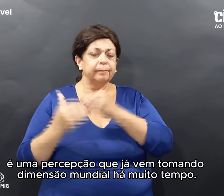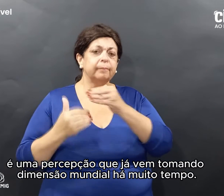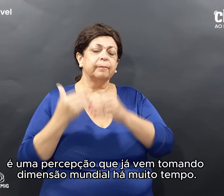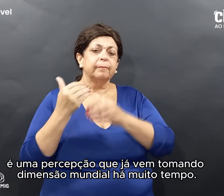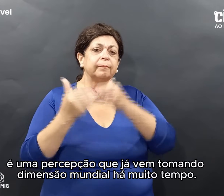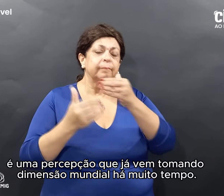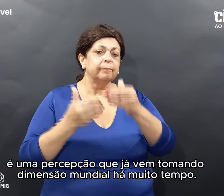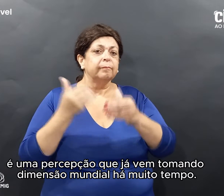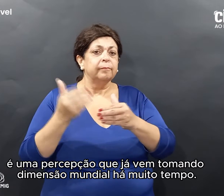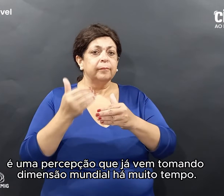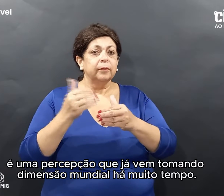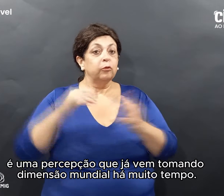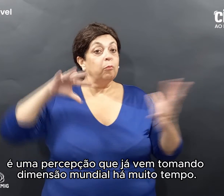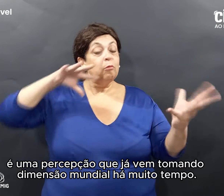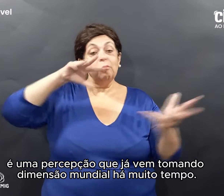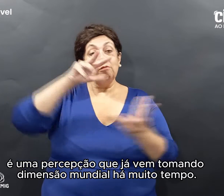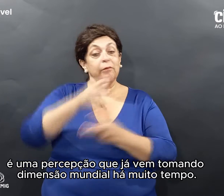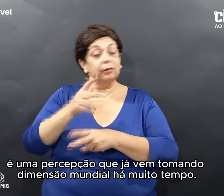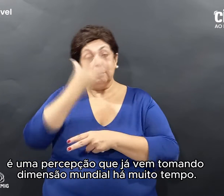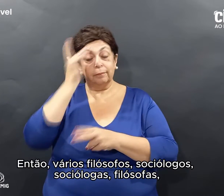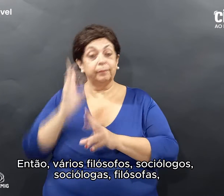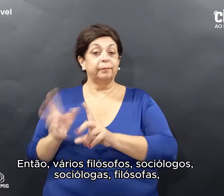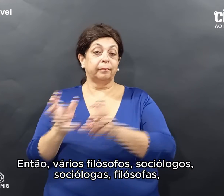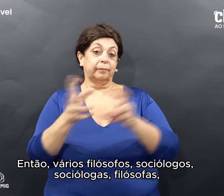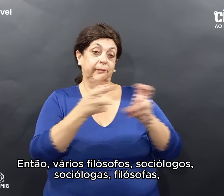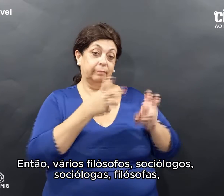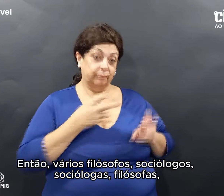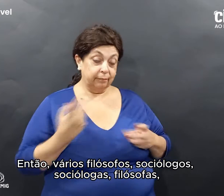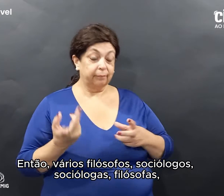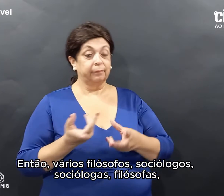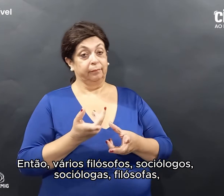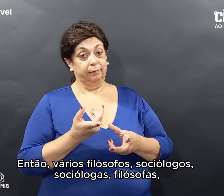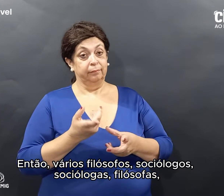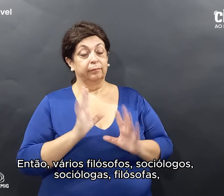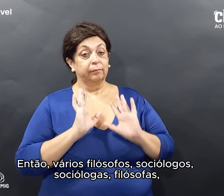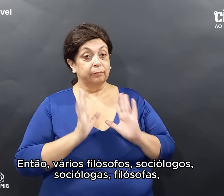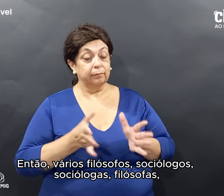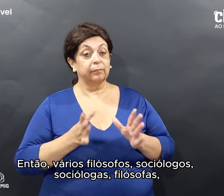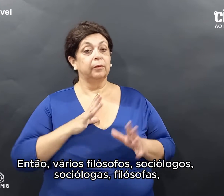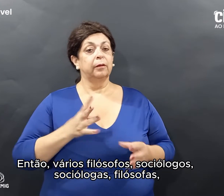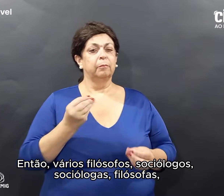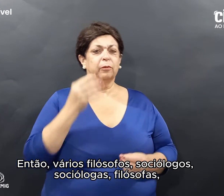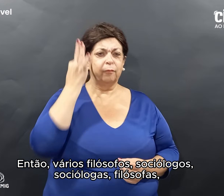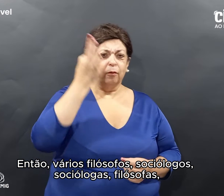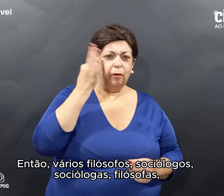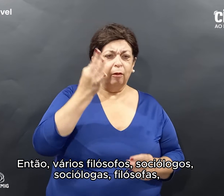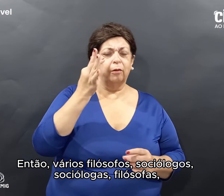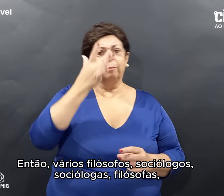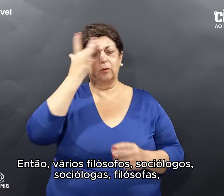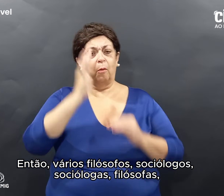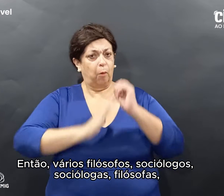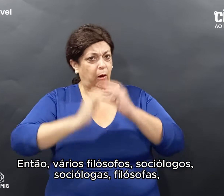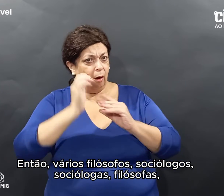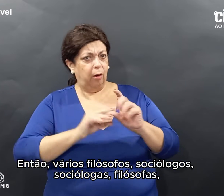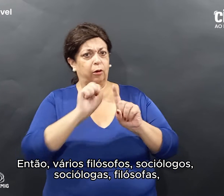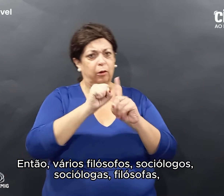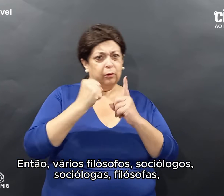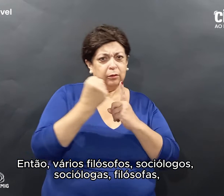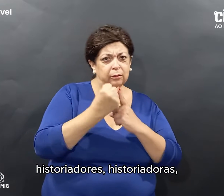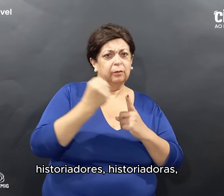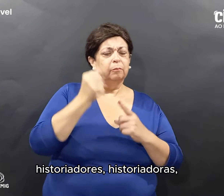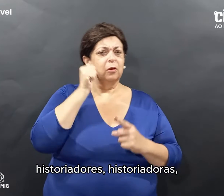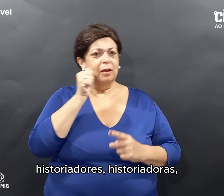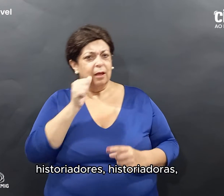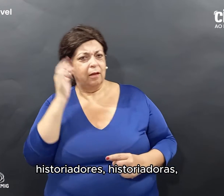tomando dimensão mundial há muito tempo. Então, vários filósofos, sociólogos, sociólogas,